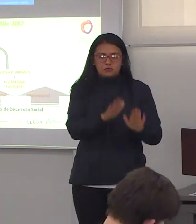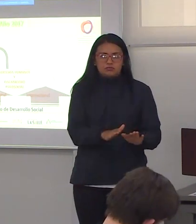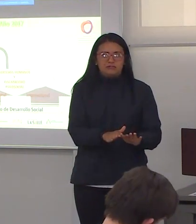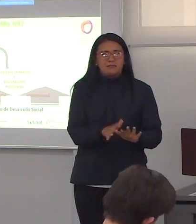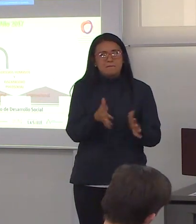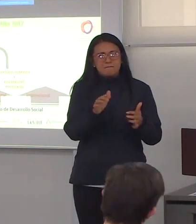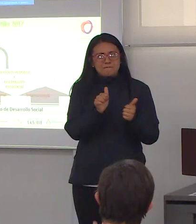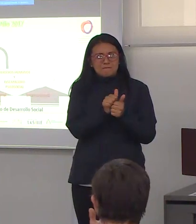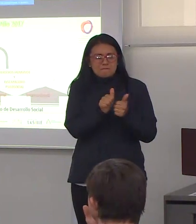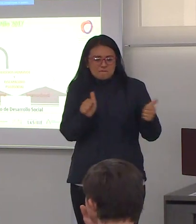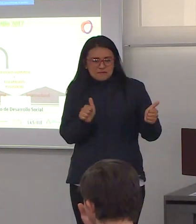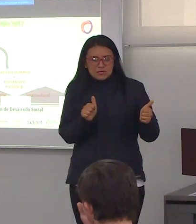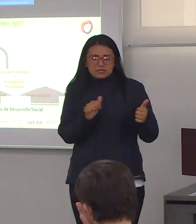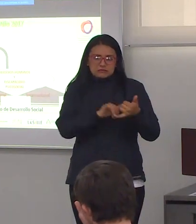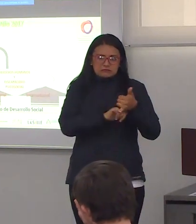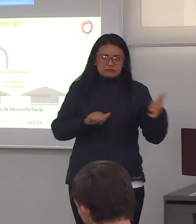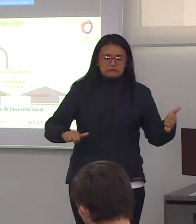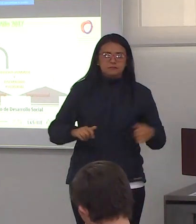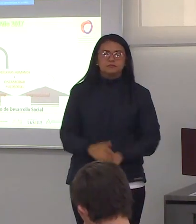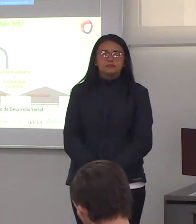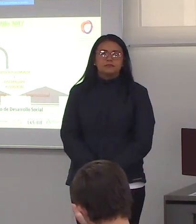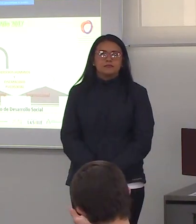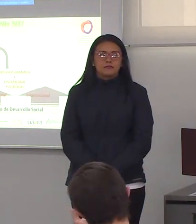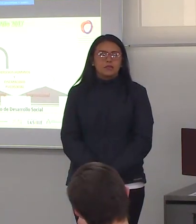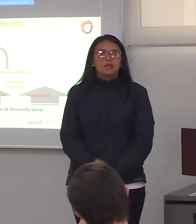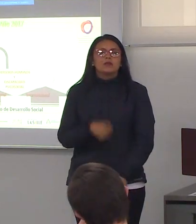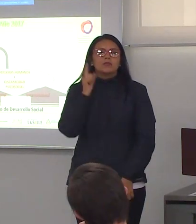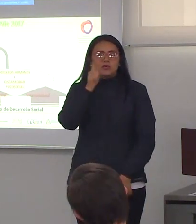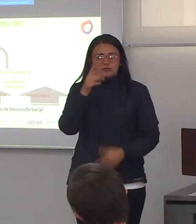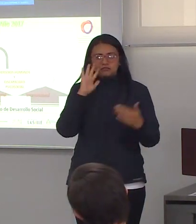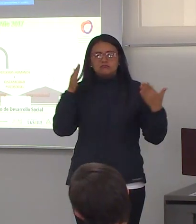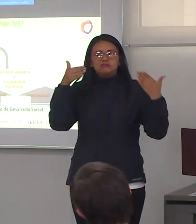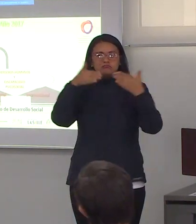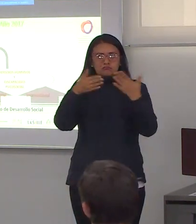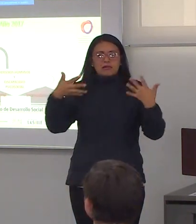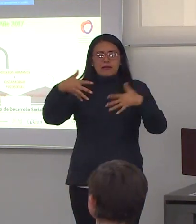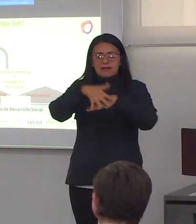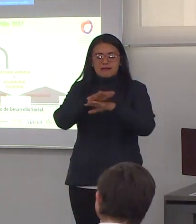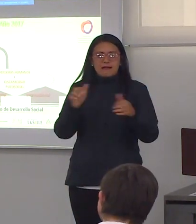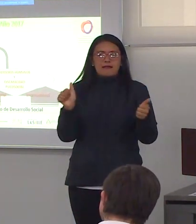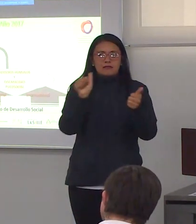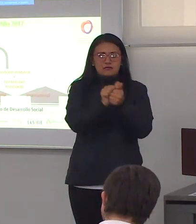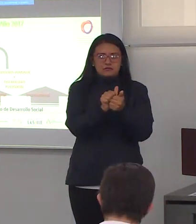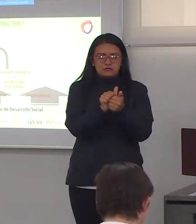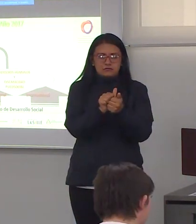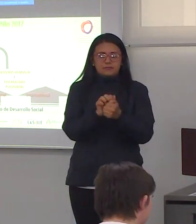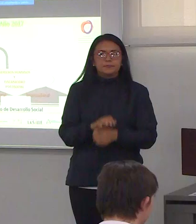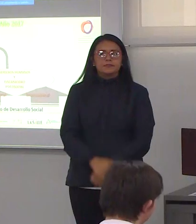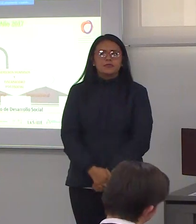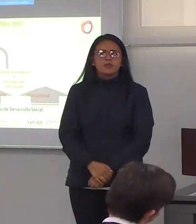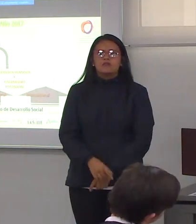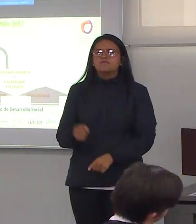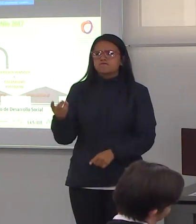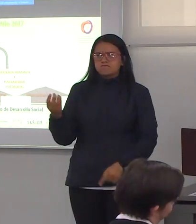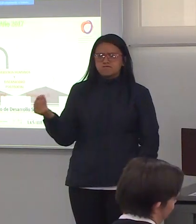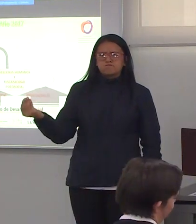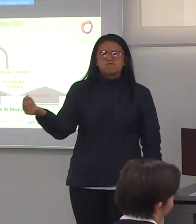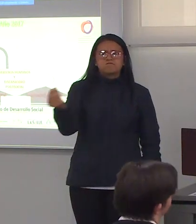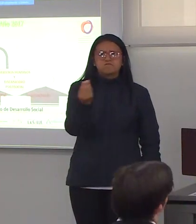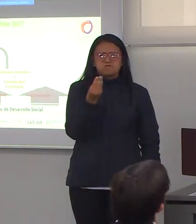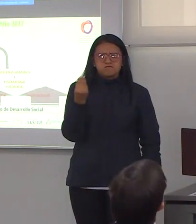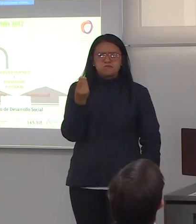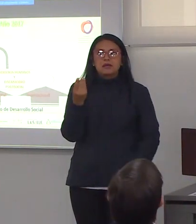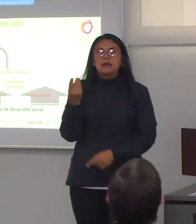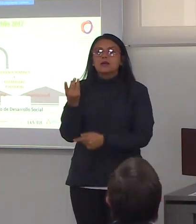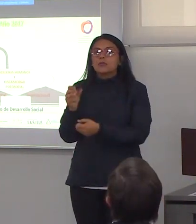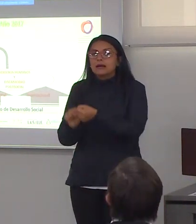poco más autónomo e independiente por eso nosotros hacemos énfasis en redes de acompañamiento existen muchos grupos de apoyo